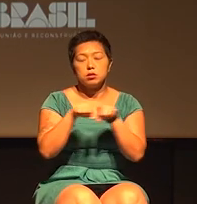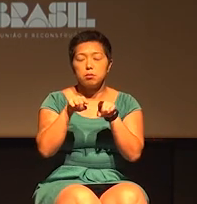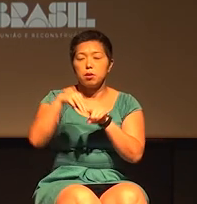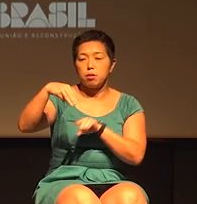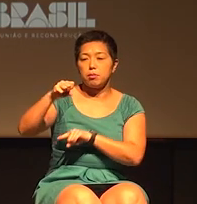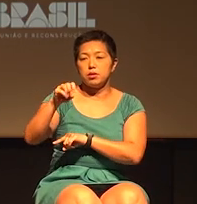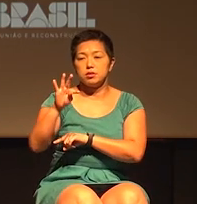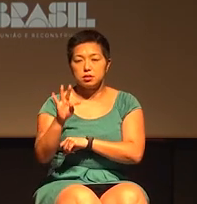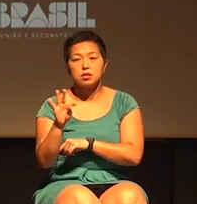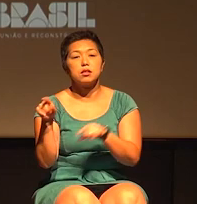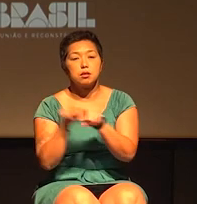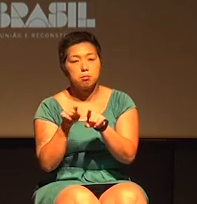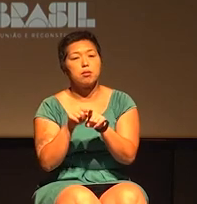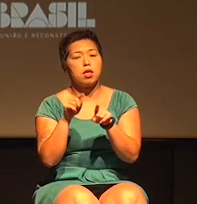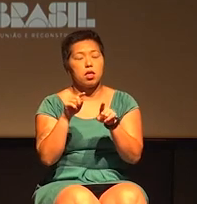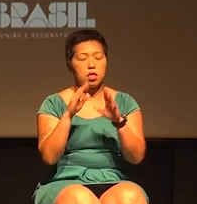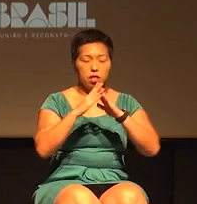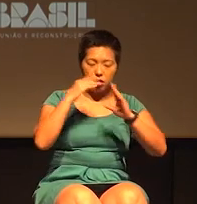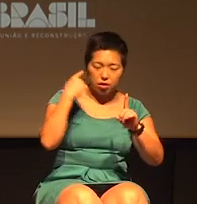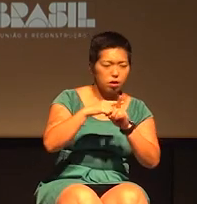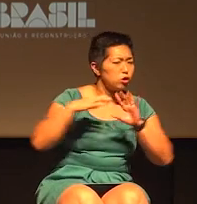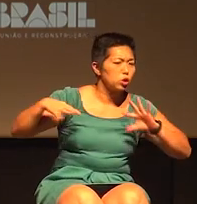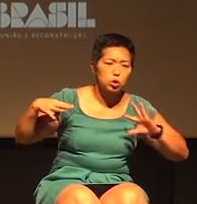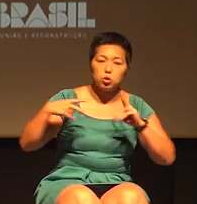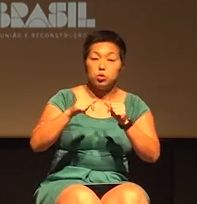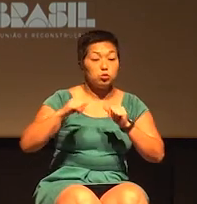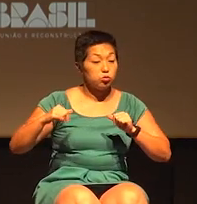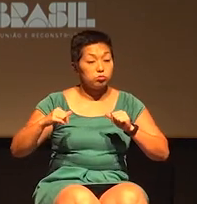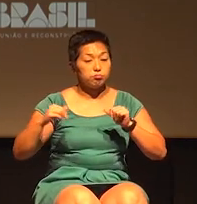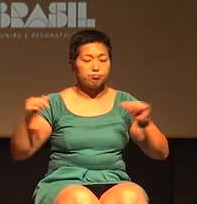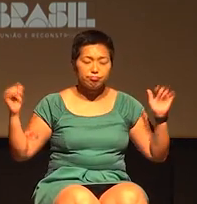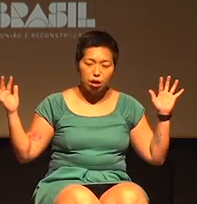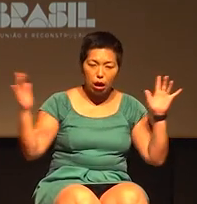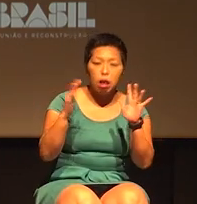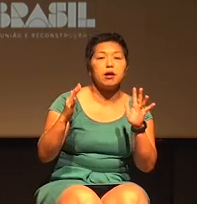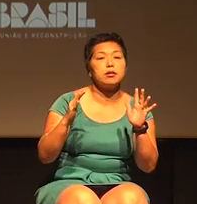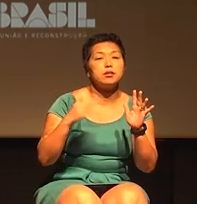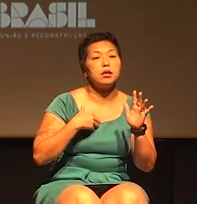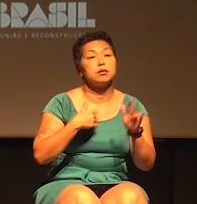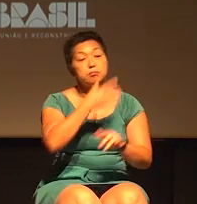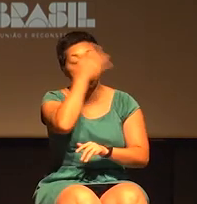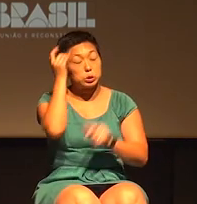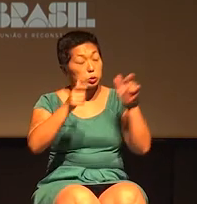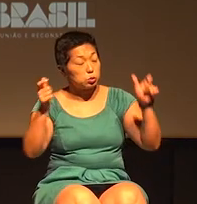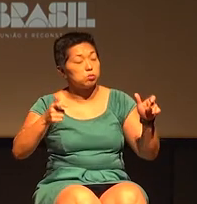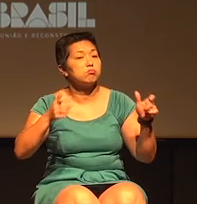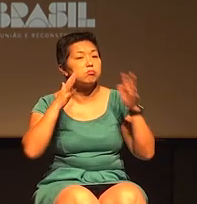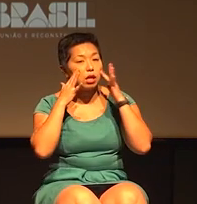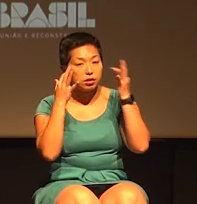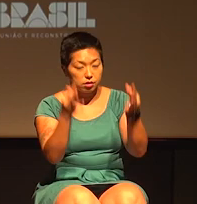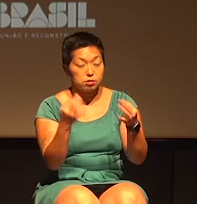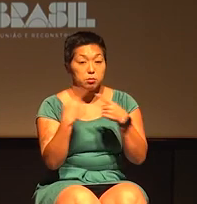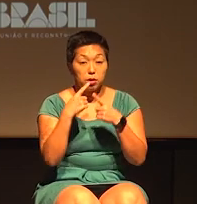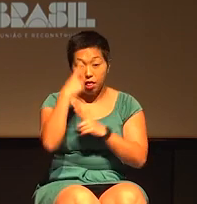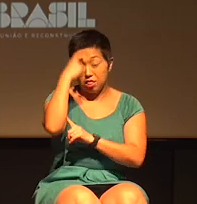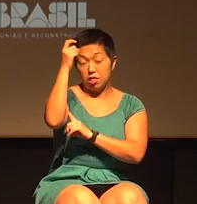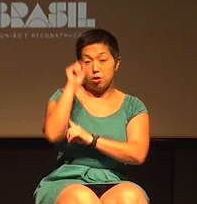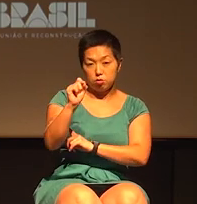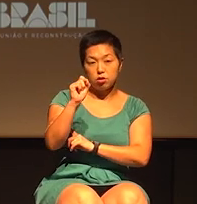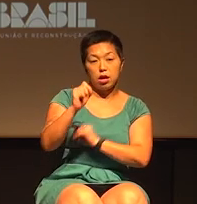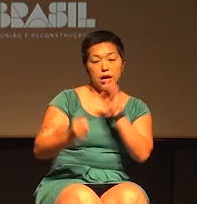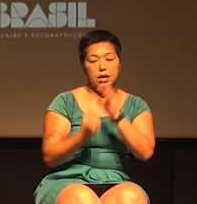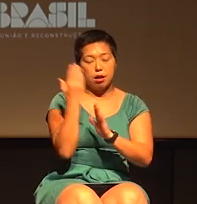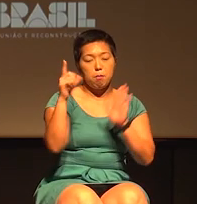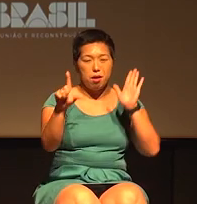né franciscanos o MST T muita gente porque a ideia de fazer uma